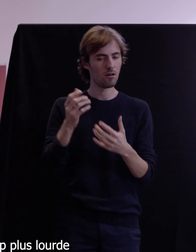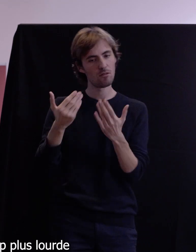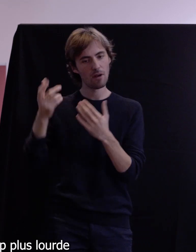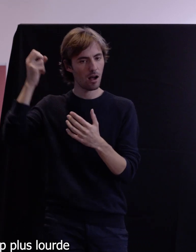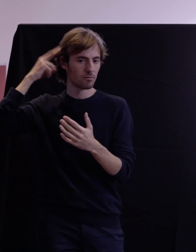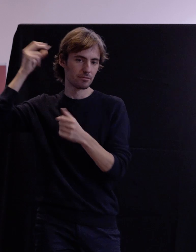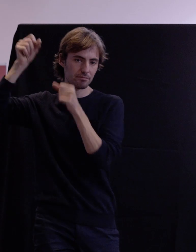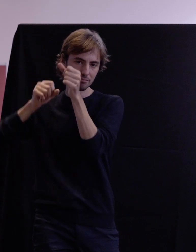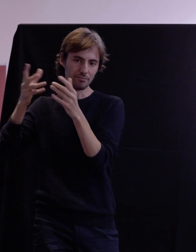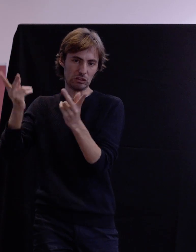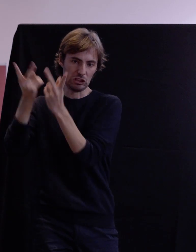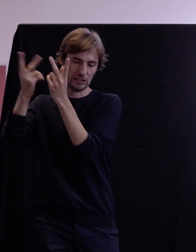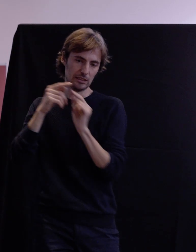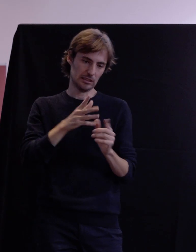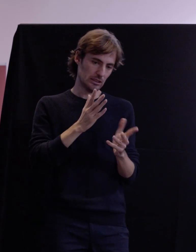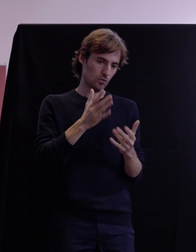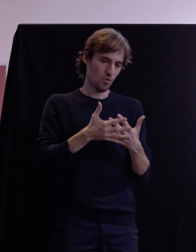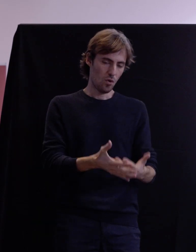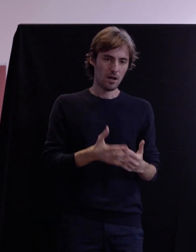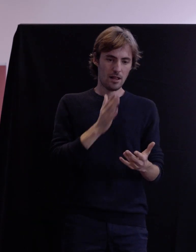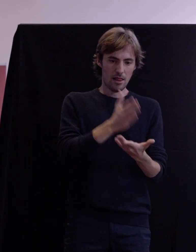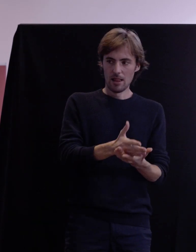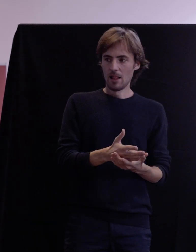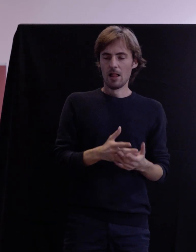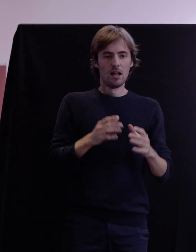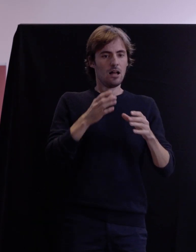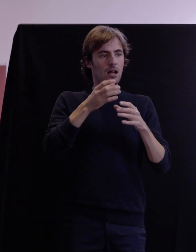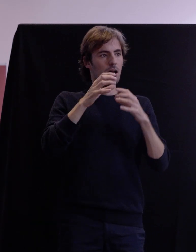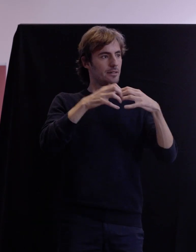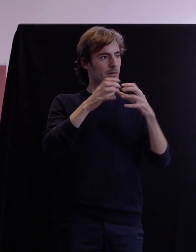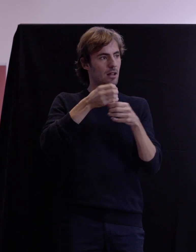implant cochléaire et qui sur